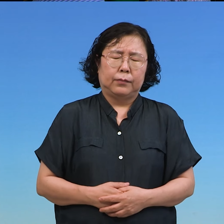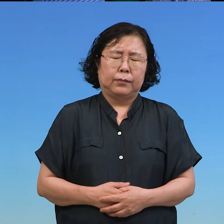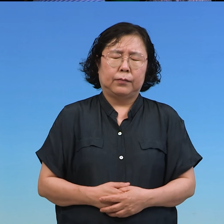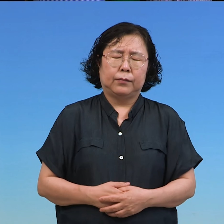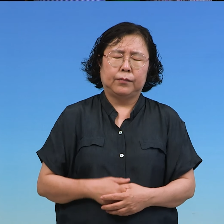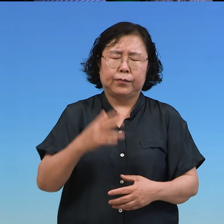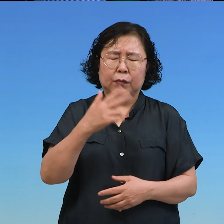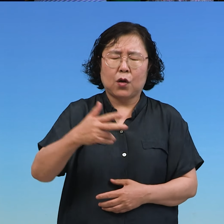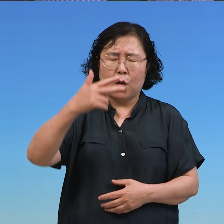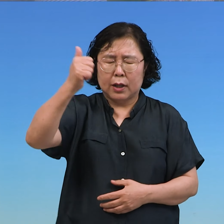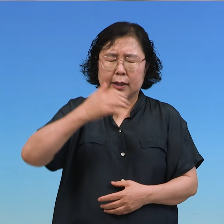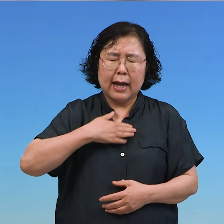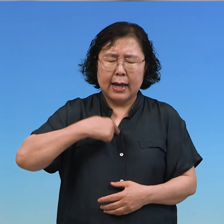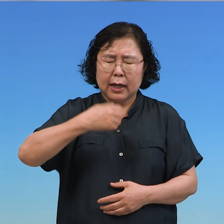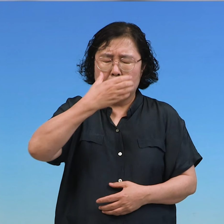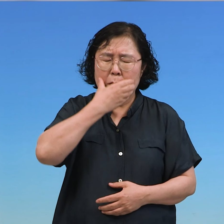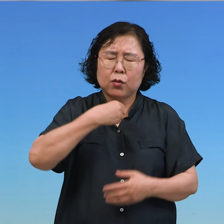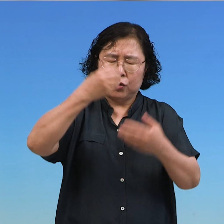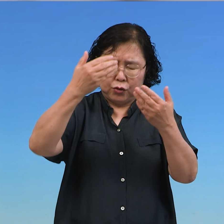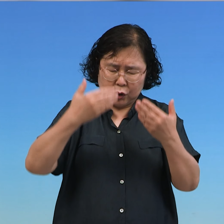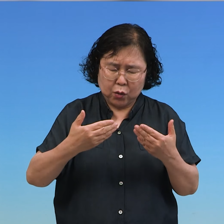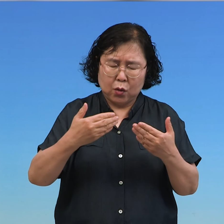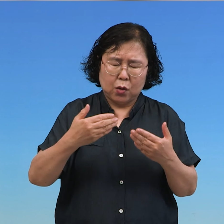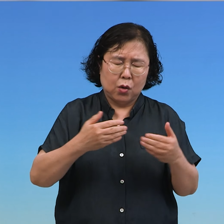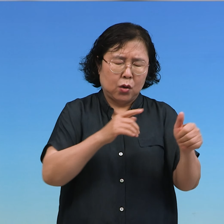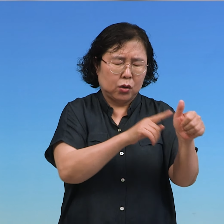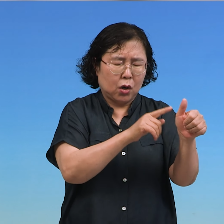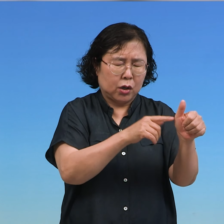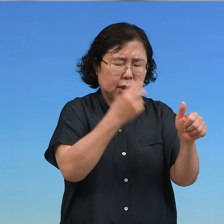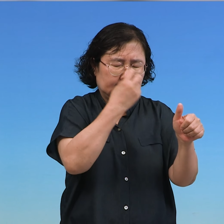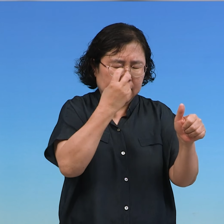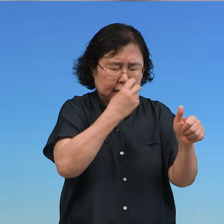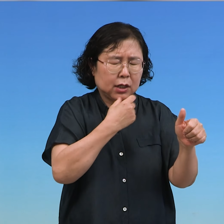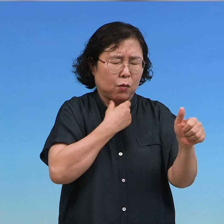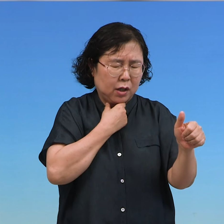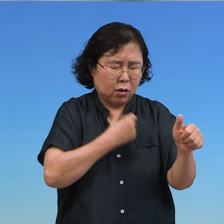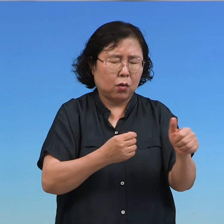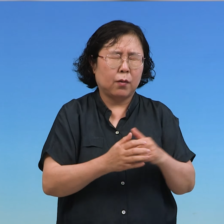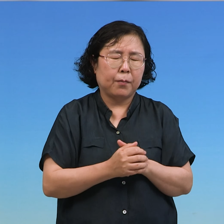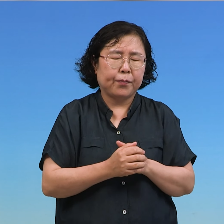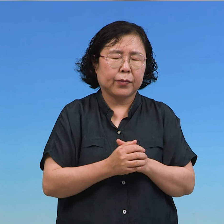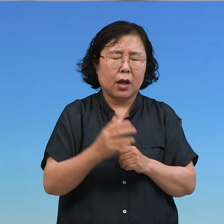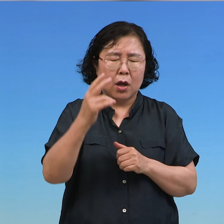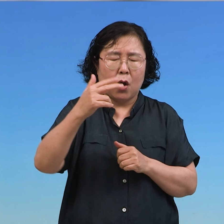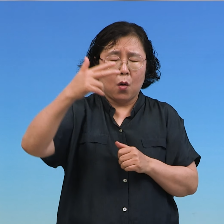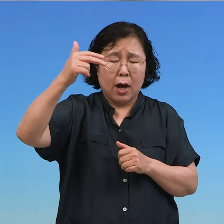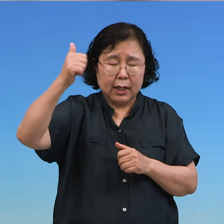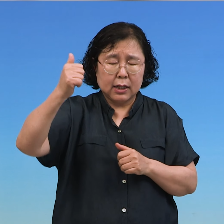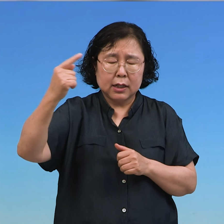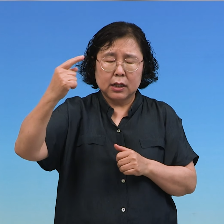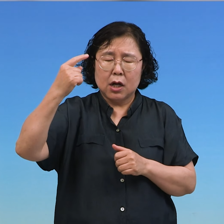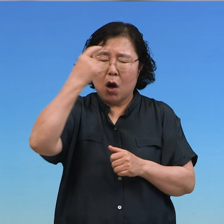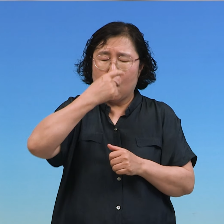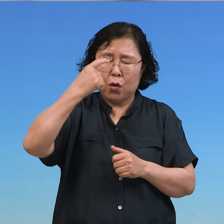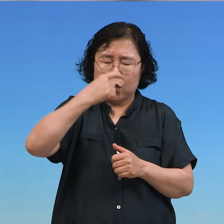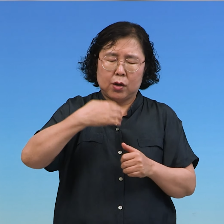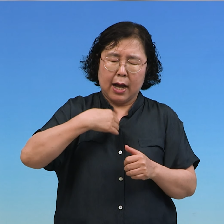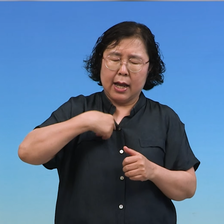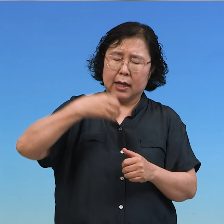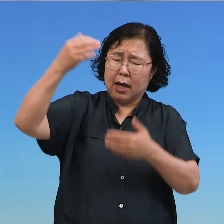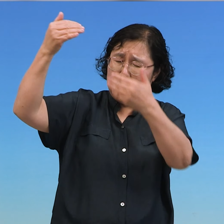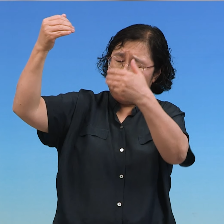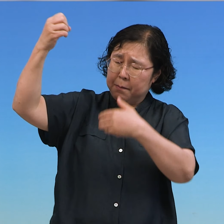주시옵소서 여호와는 내게 복을 주시고 너를 지키시기를 원하며 여호와는 그의 얼굴을